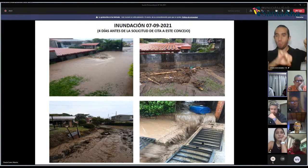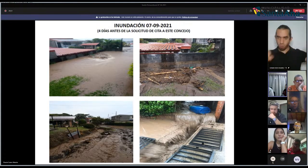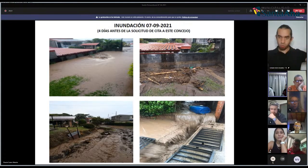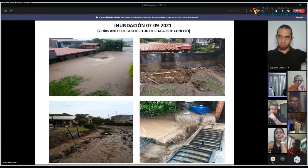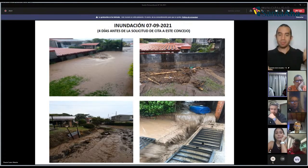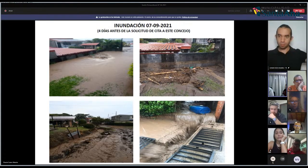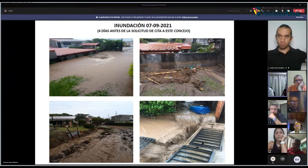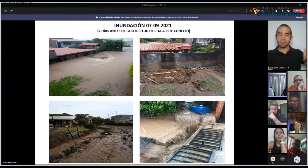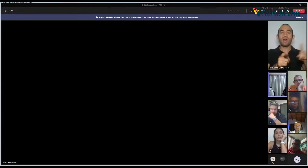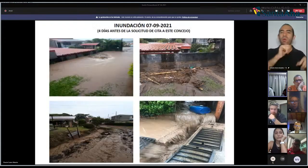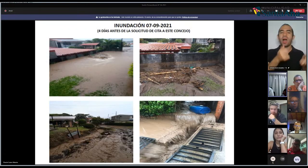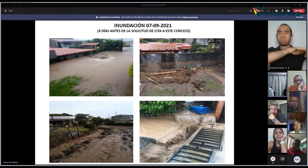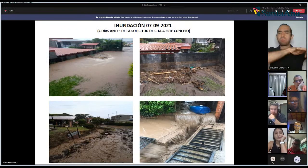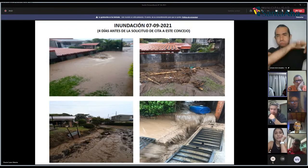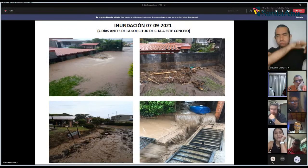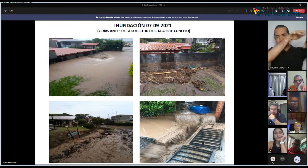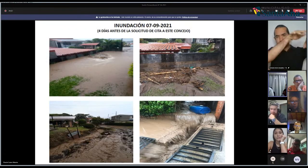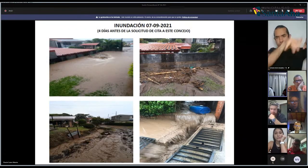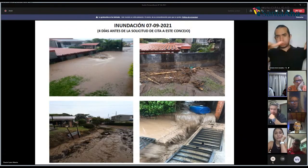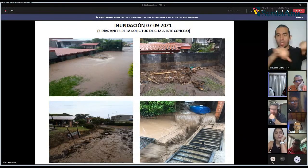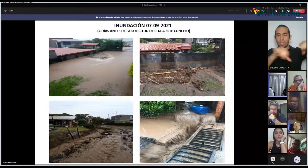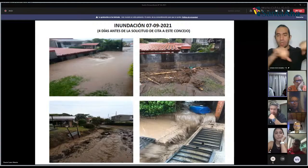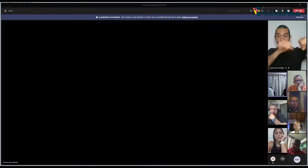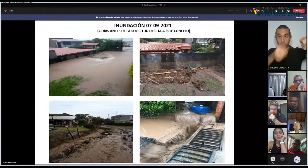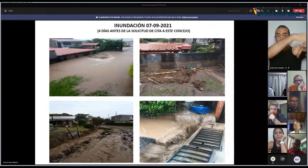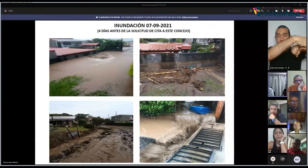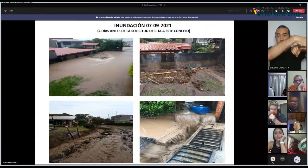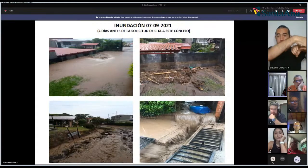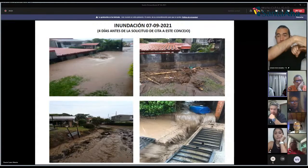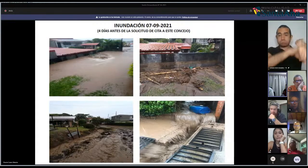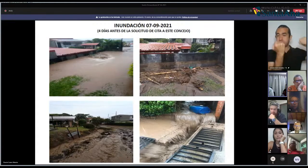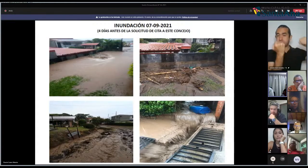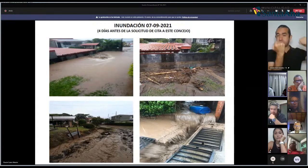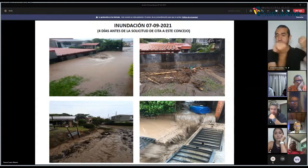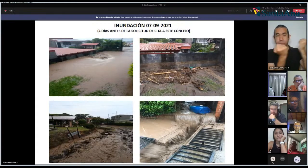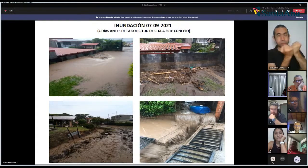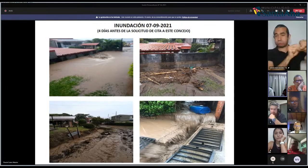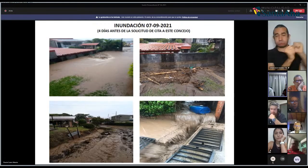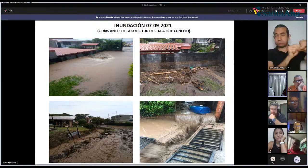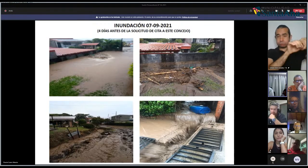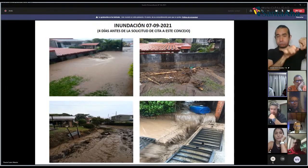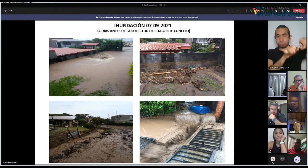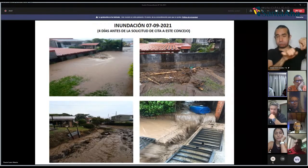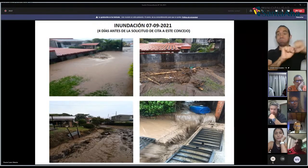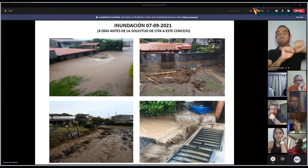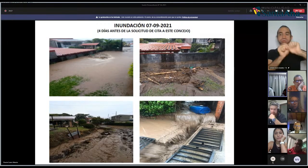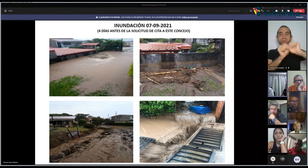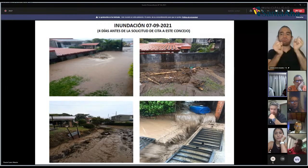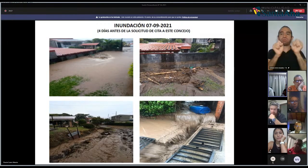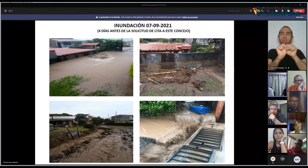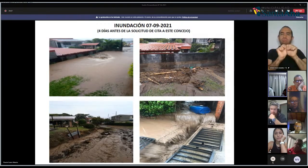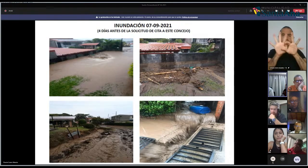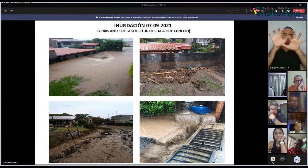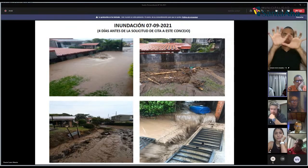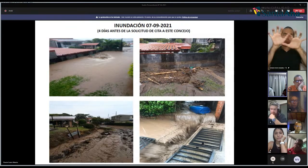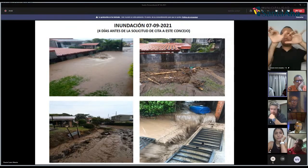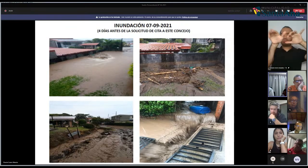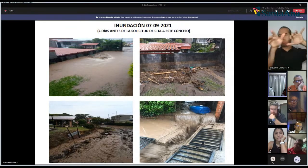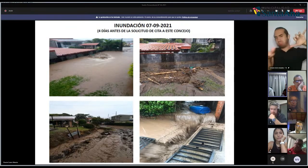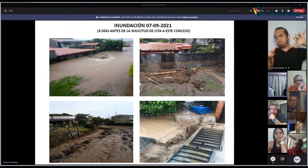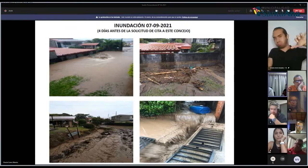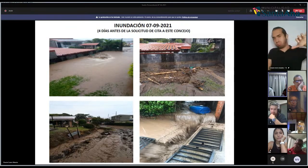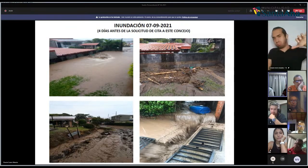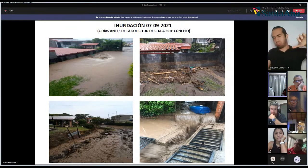tubería la rompió completamente este y ahora lo que hay es un canal abierto verdad y éste